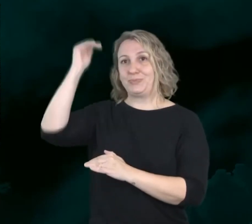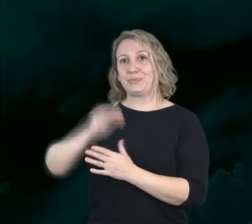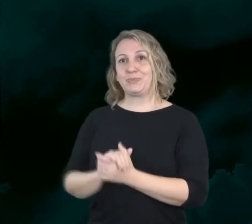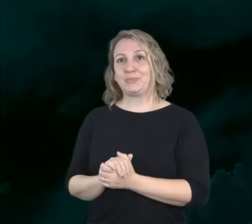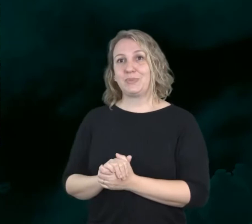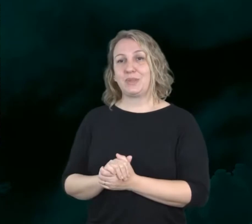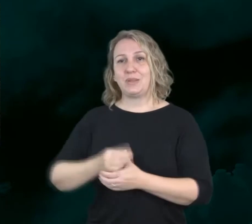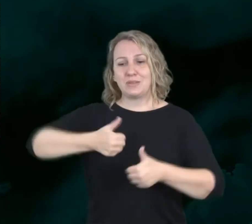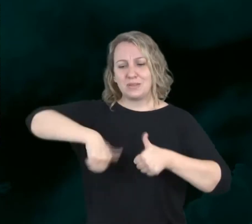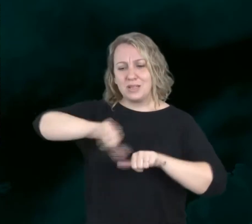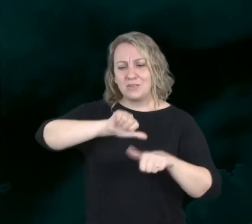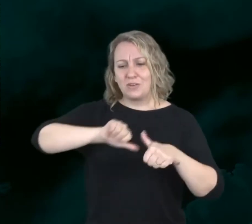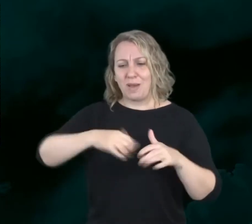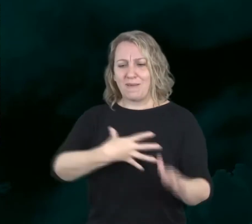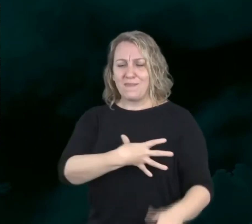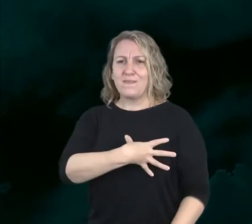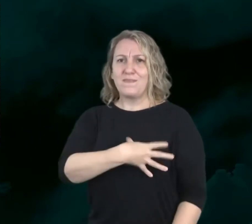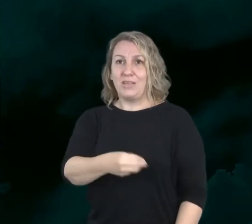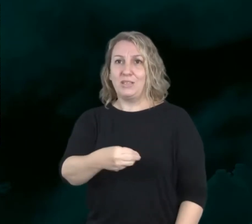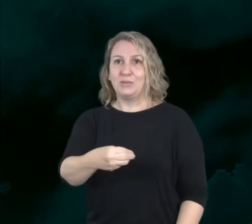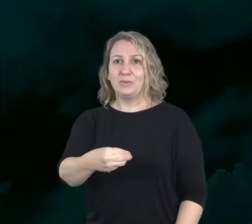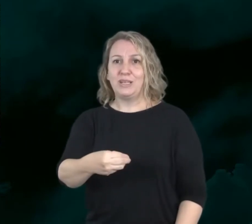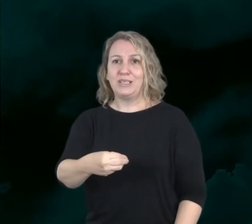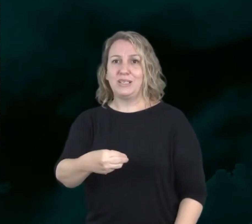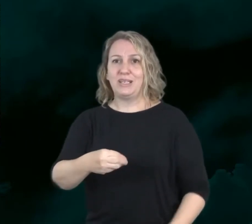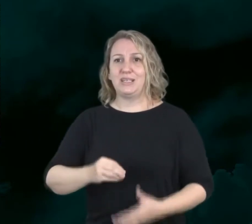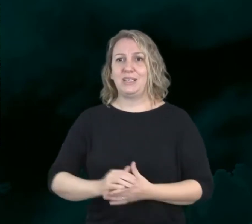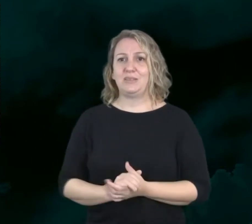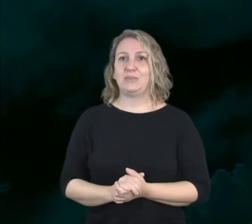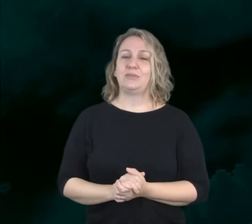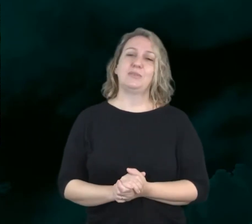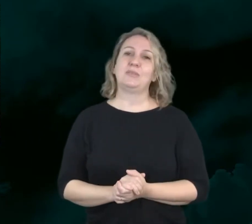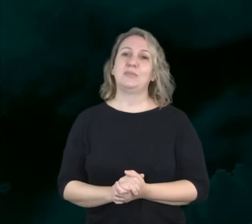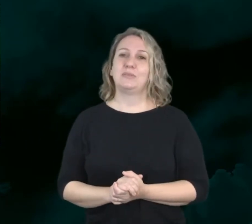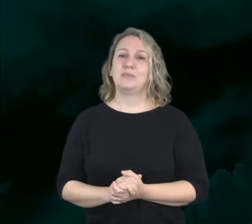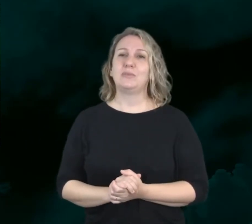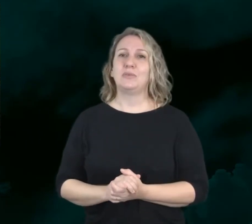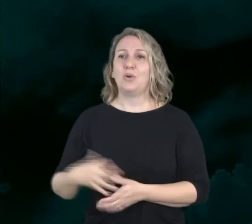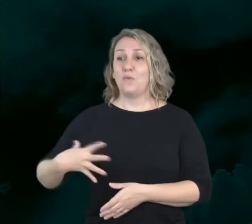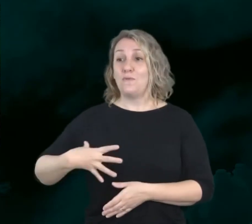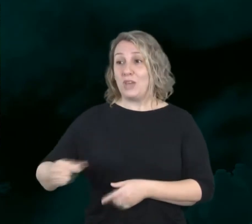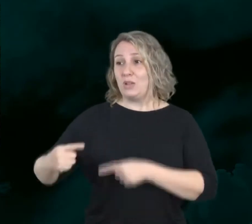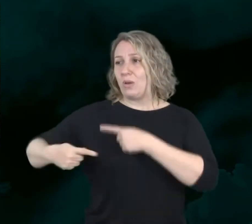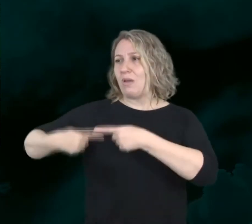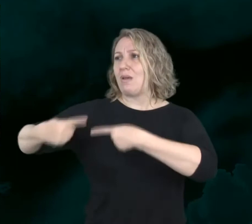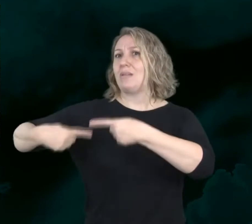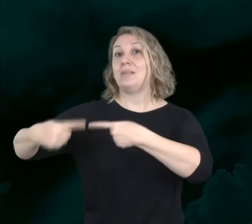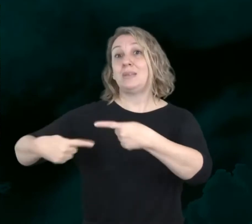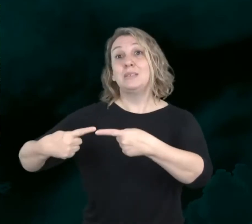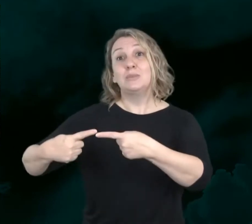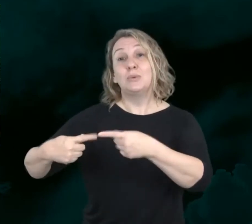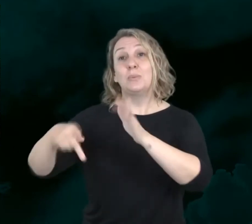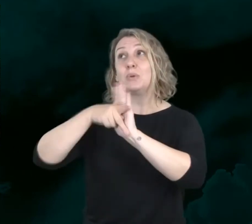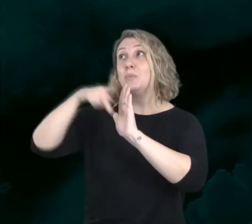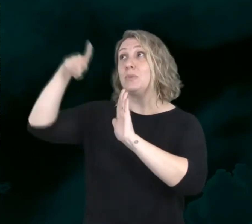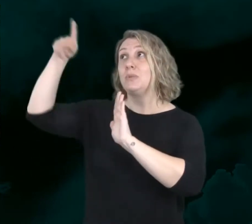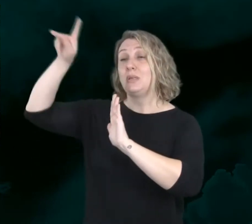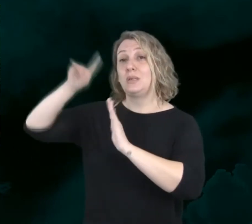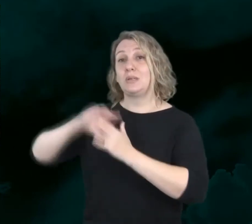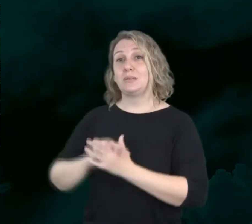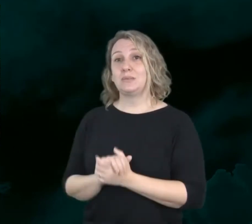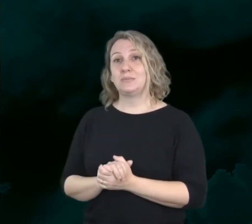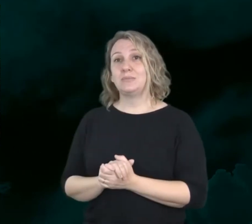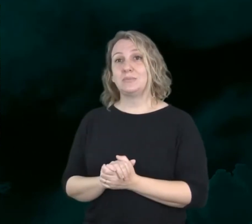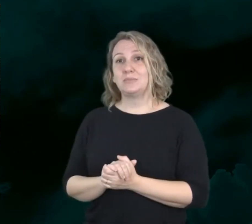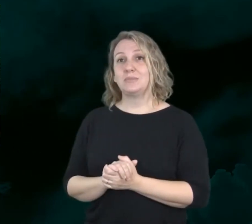filhos herdeiros de Deus. Nós vamos herdar tudo isso que Deus fez, Deus está fazendo. E se nós